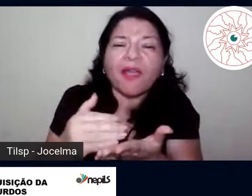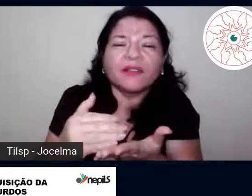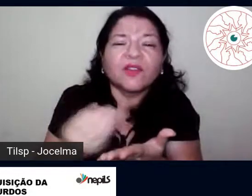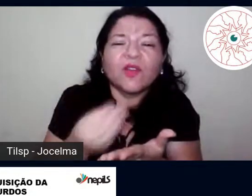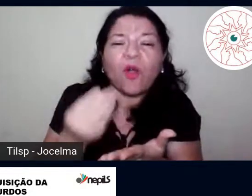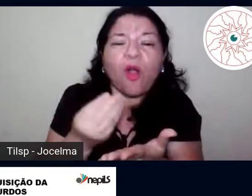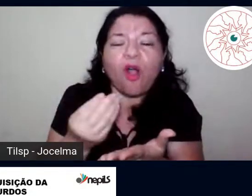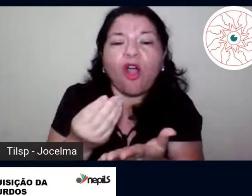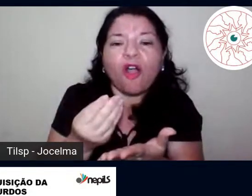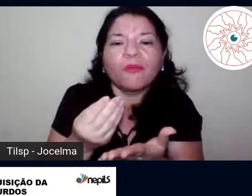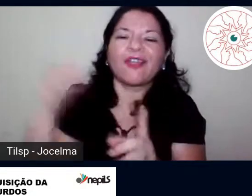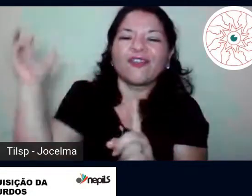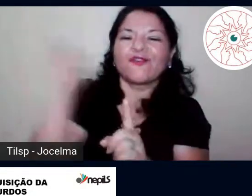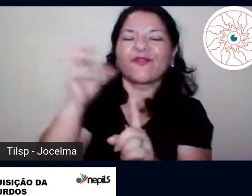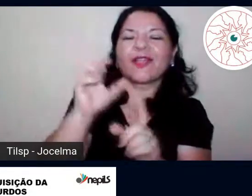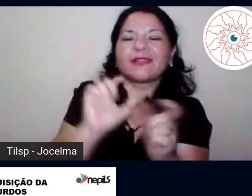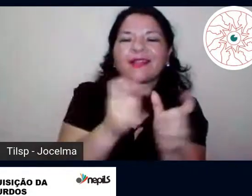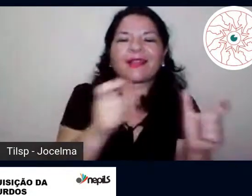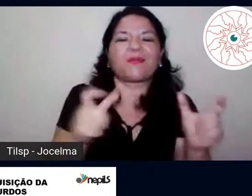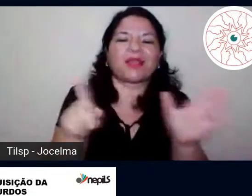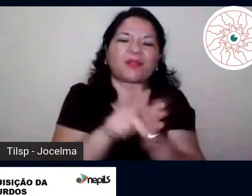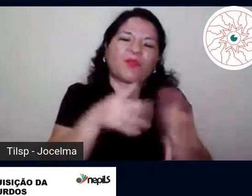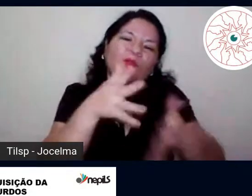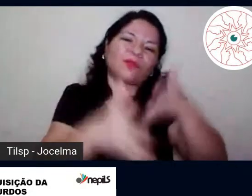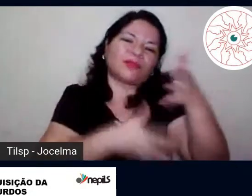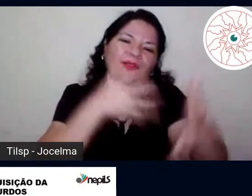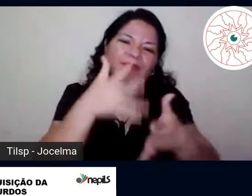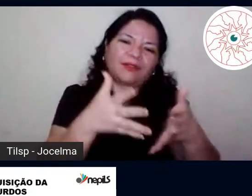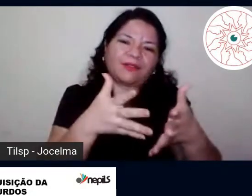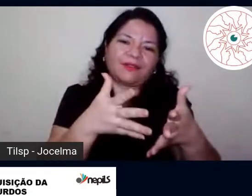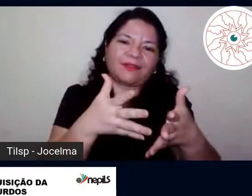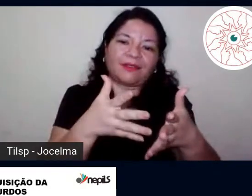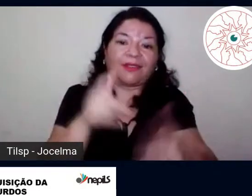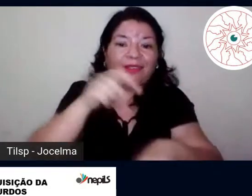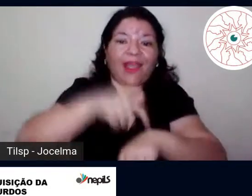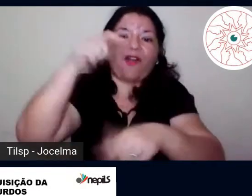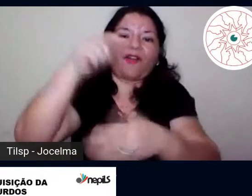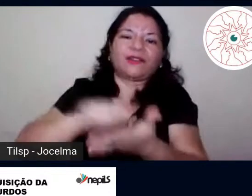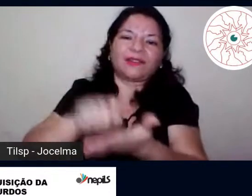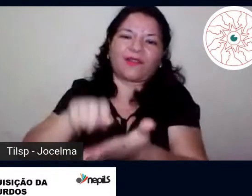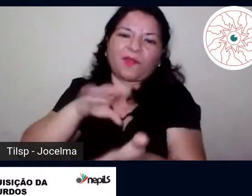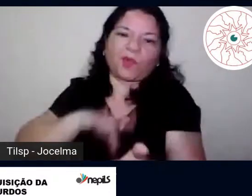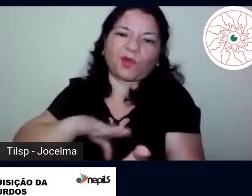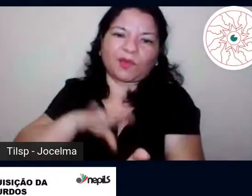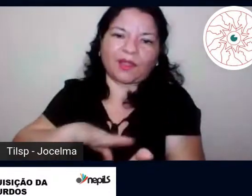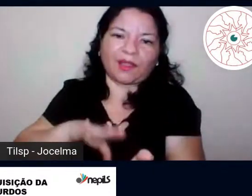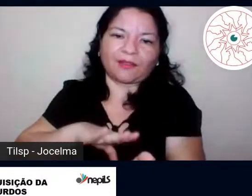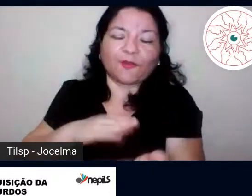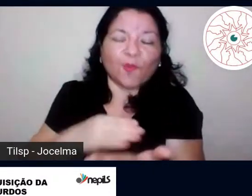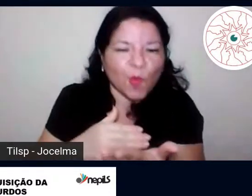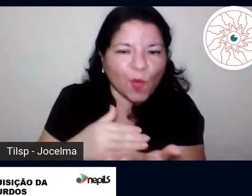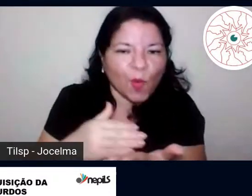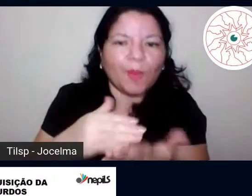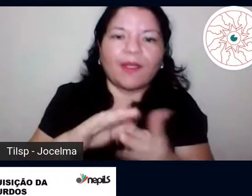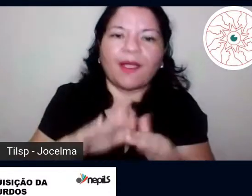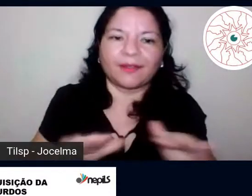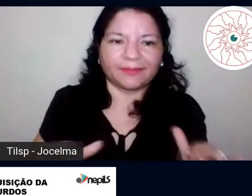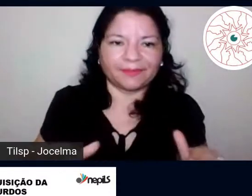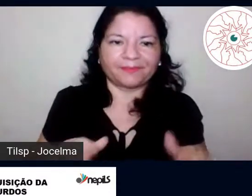produção escrita do português. Isso é que a gente vai chamar de interlíngua. Pode passar, por